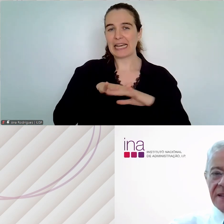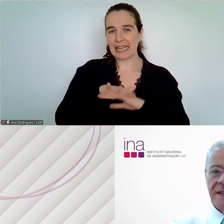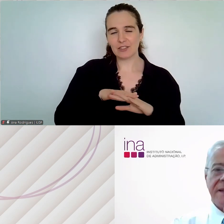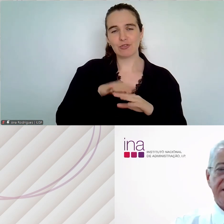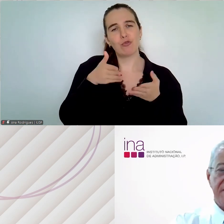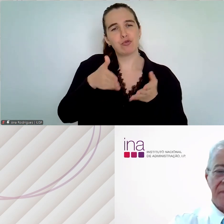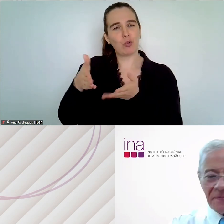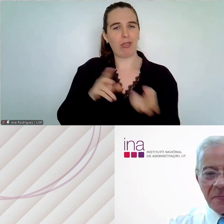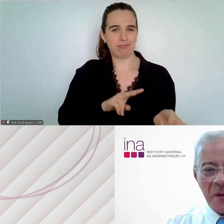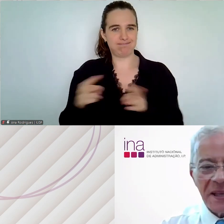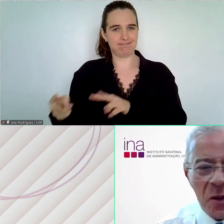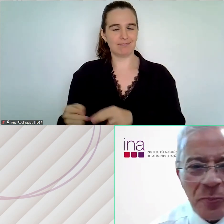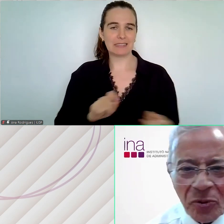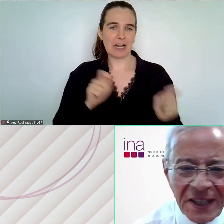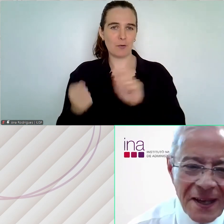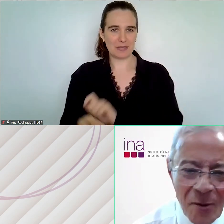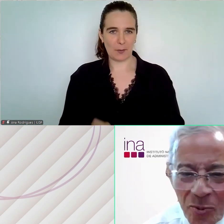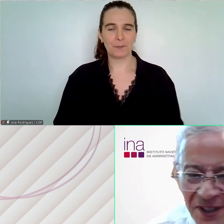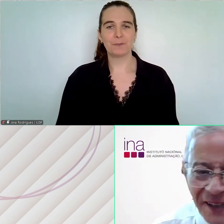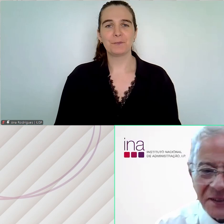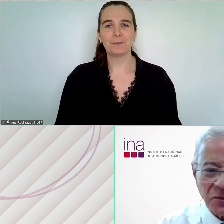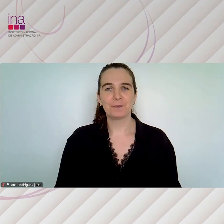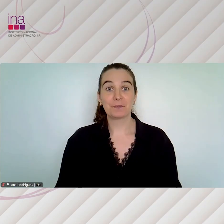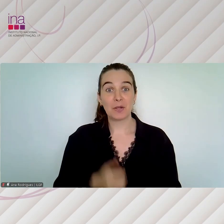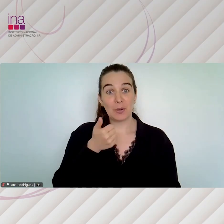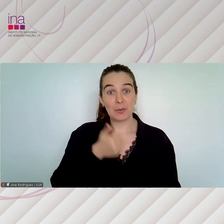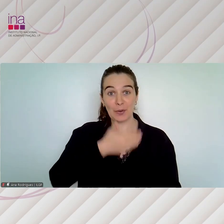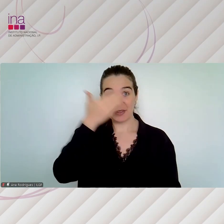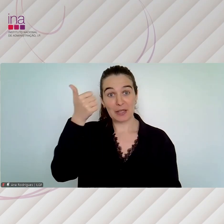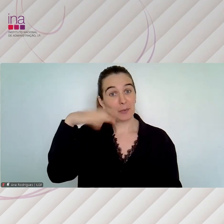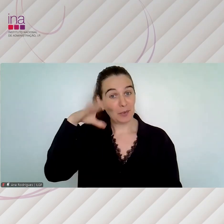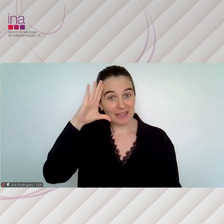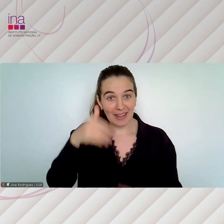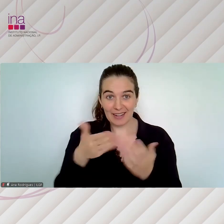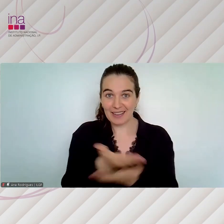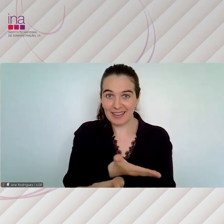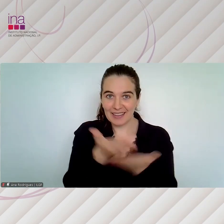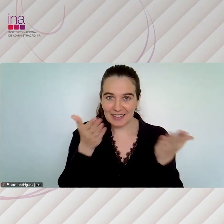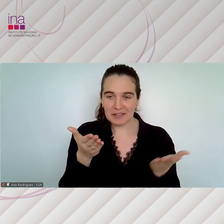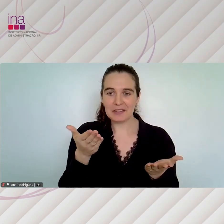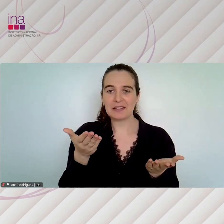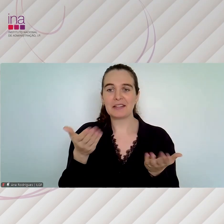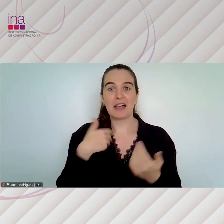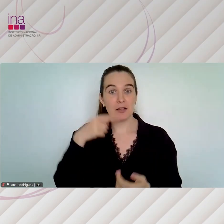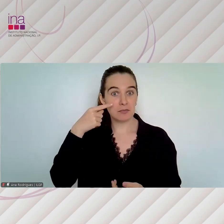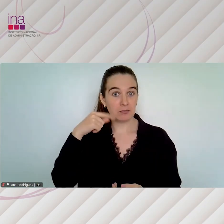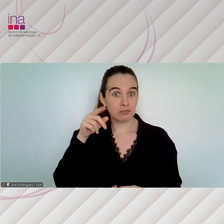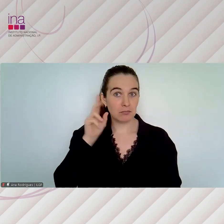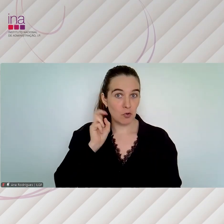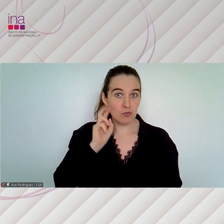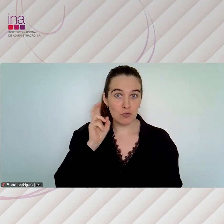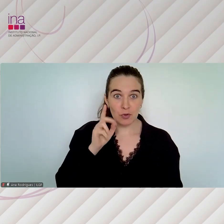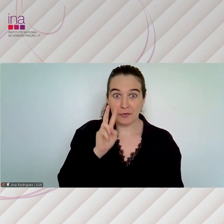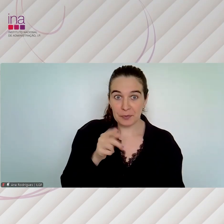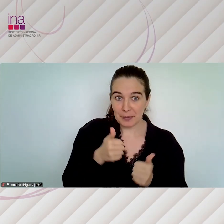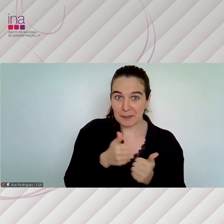transformam. Então, bom dia ou boa tarde a todos. Penso que estão todos a ouvir bem e a ver bem